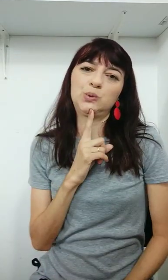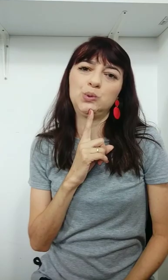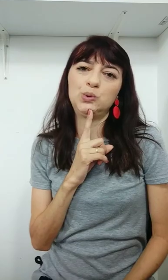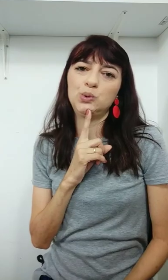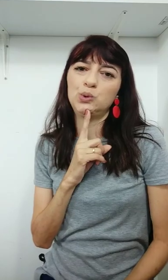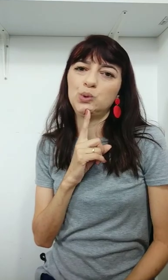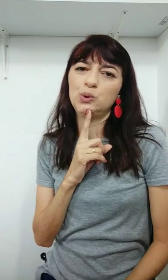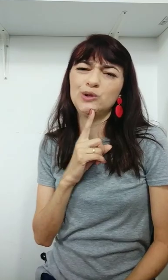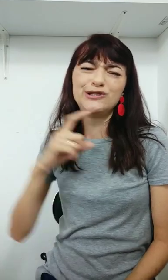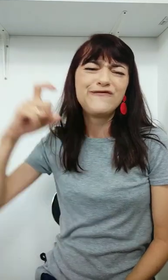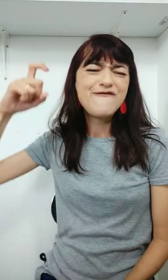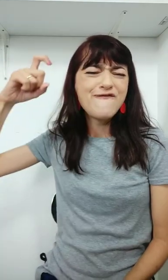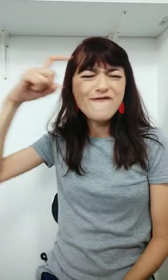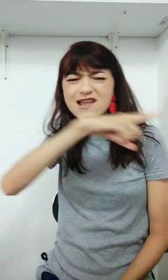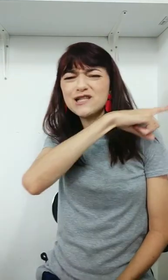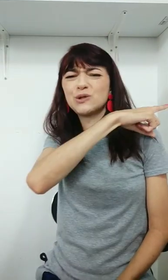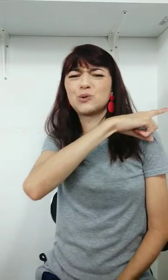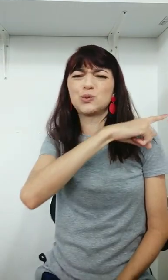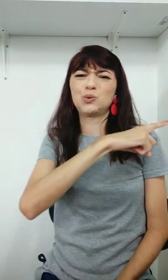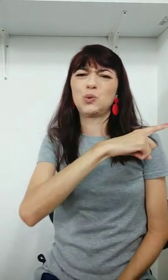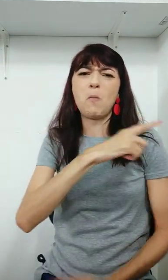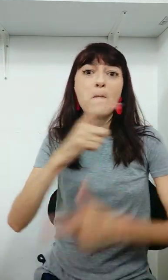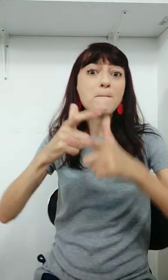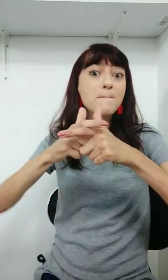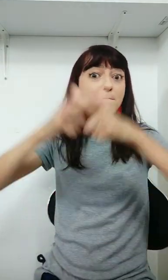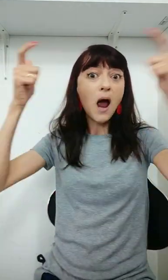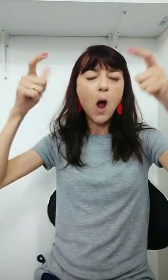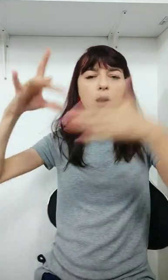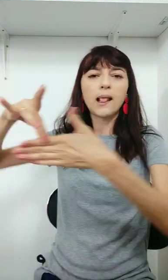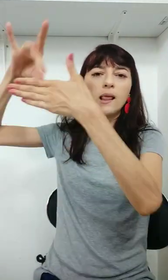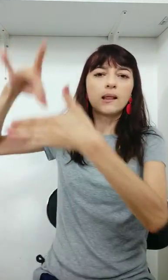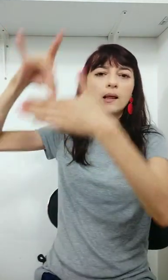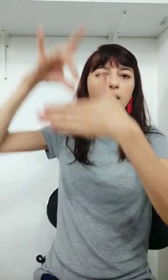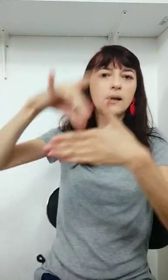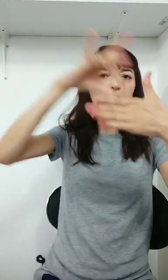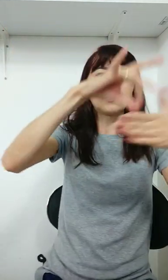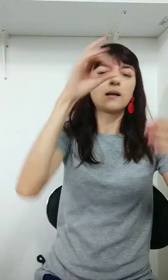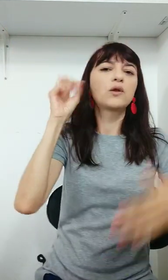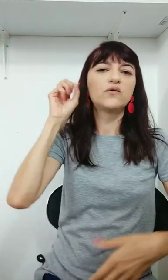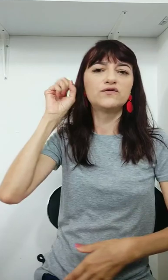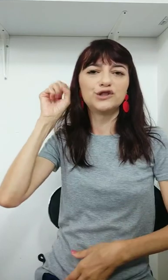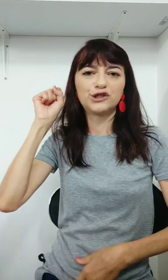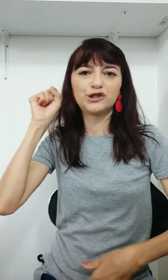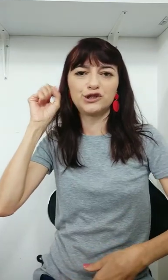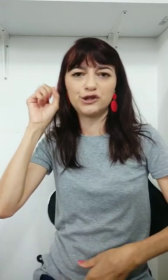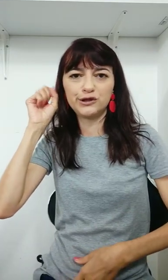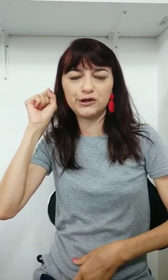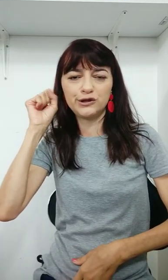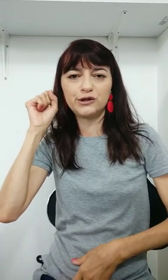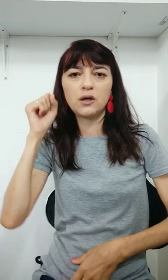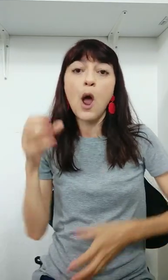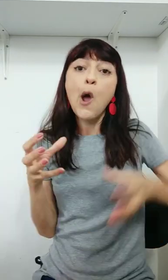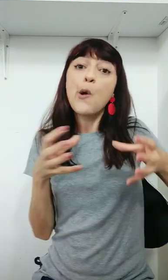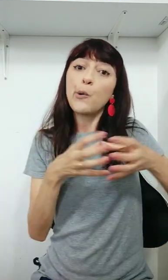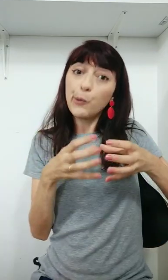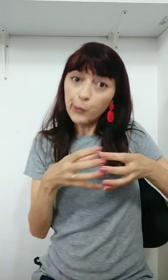bom? Porque a liderança por exemplo, eu falo de uma liderança de um grupo de surdos, por exemplo, dentro de uma